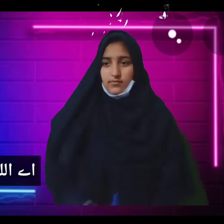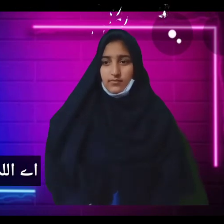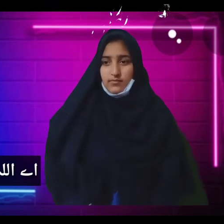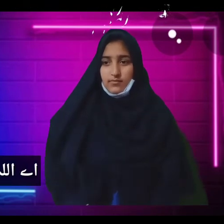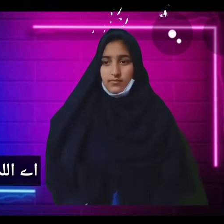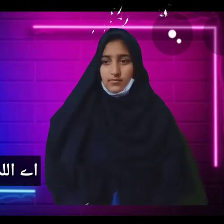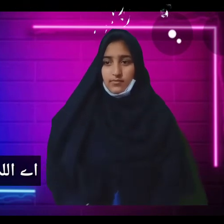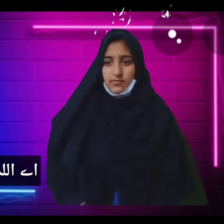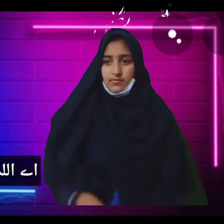गुनाह